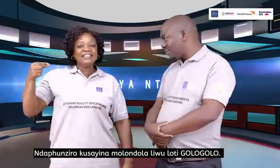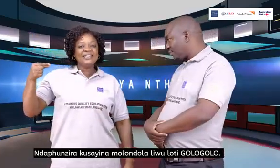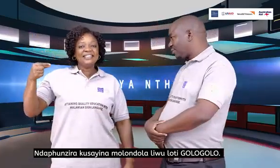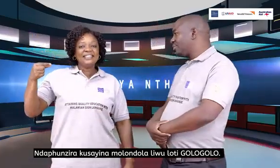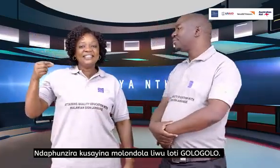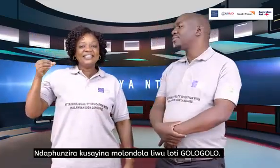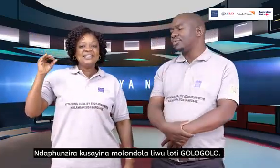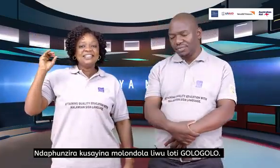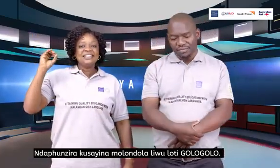G O